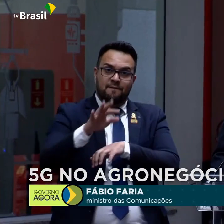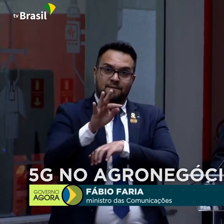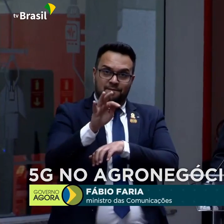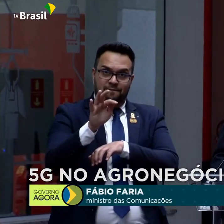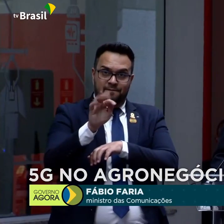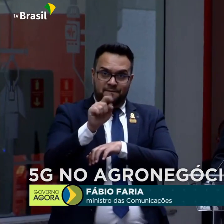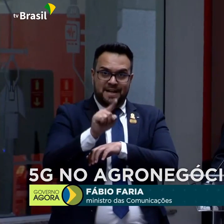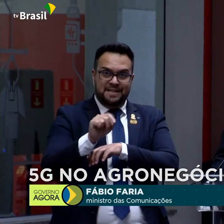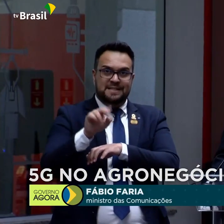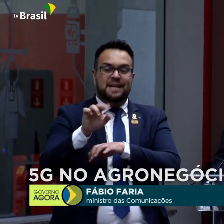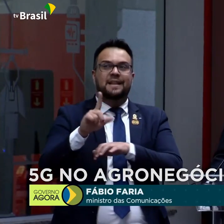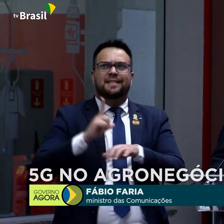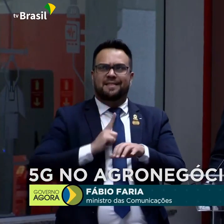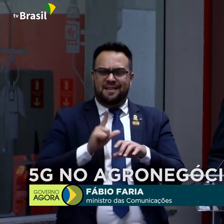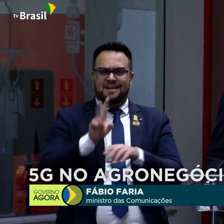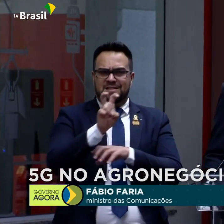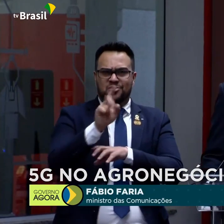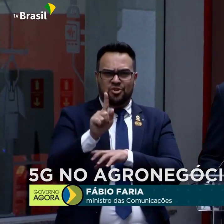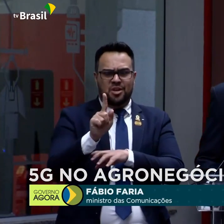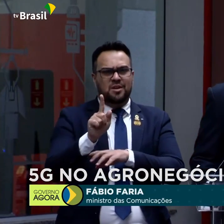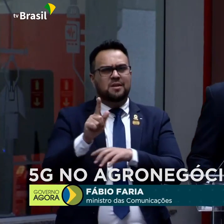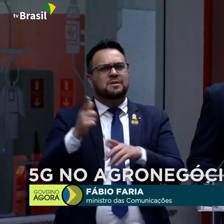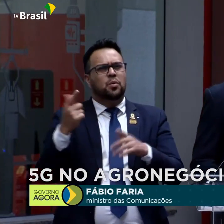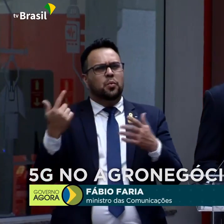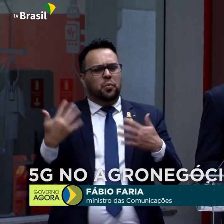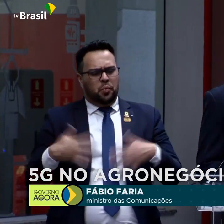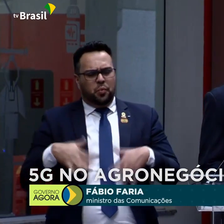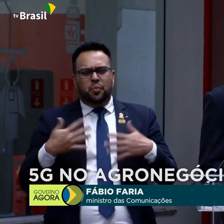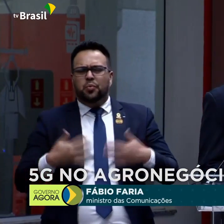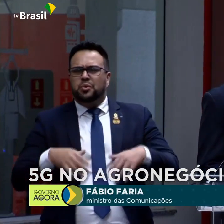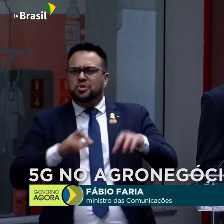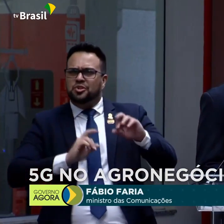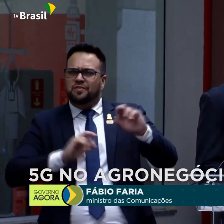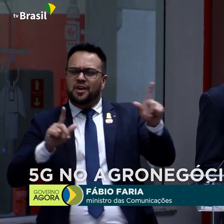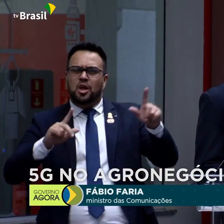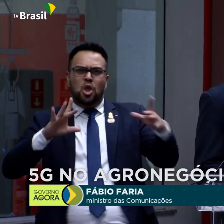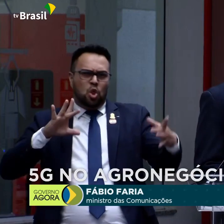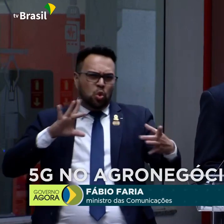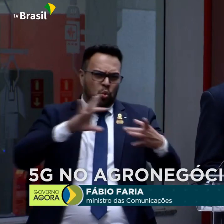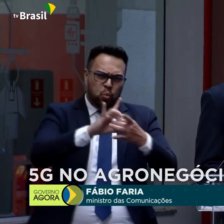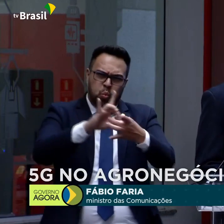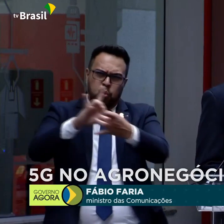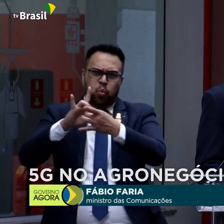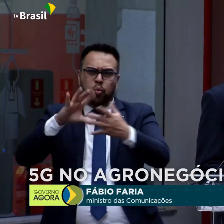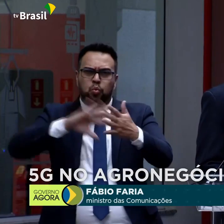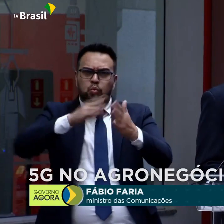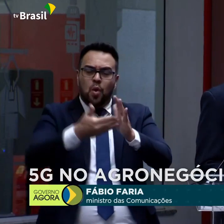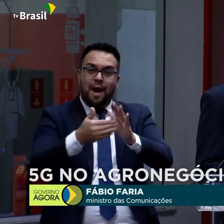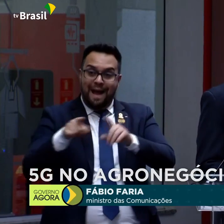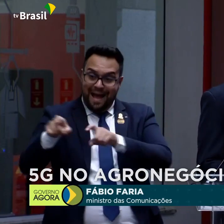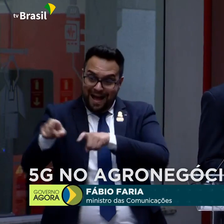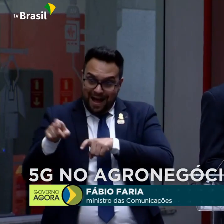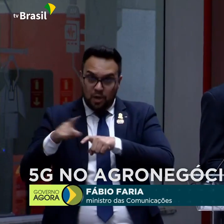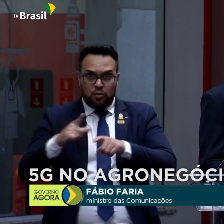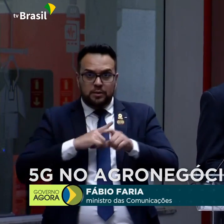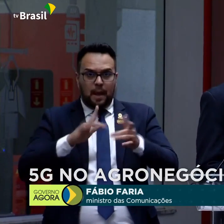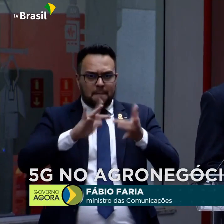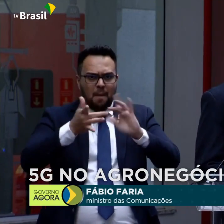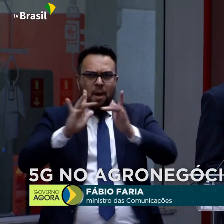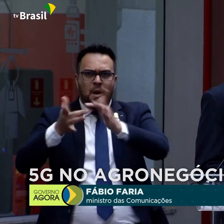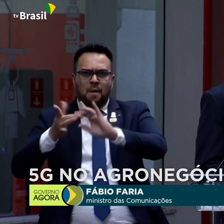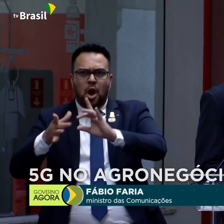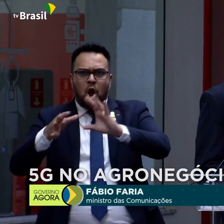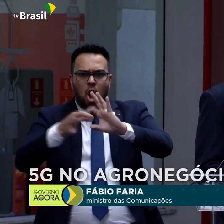E a diferença é enorme. Todo o agro conectado vai ter, primeiro, um ganho